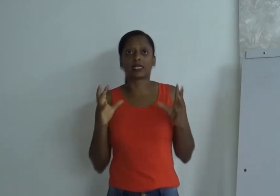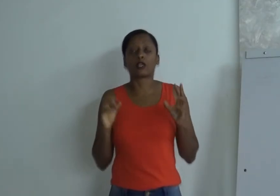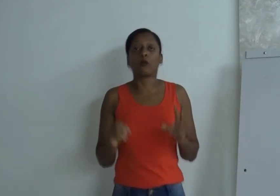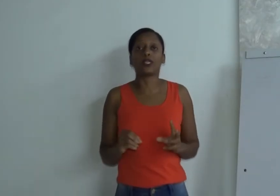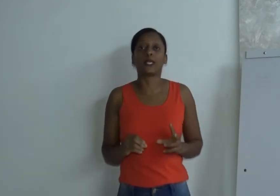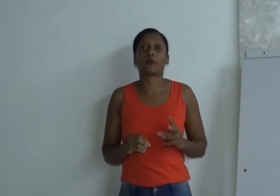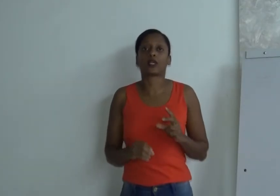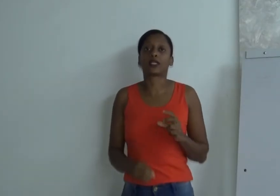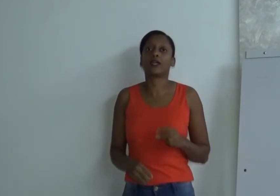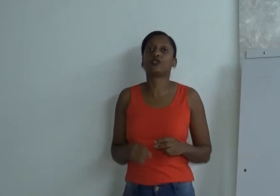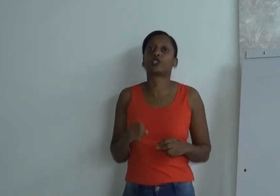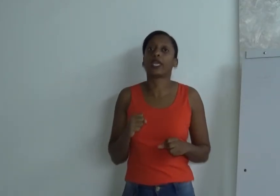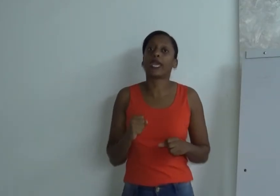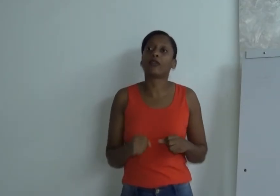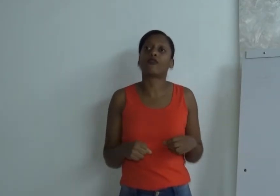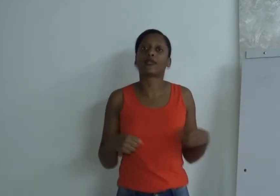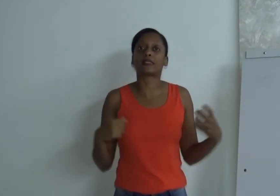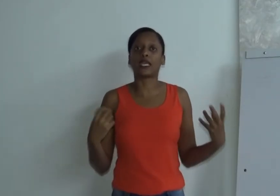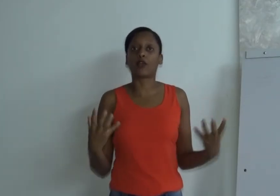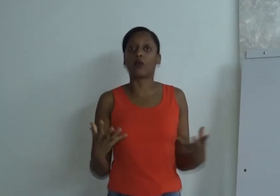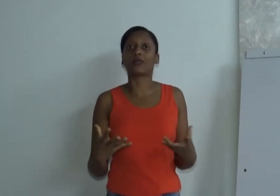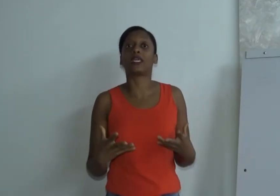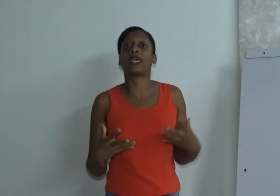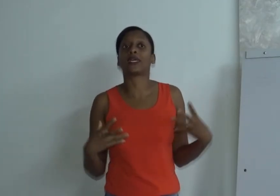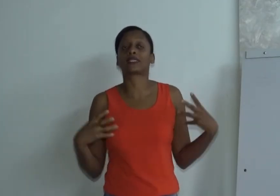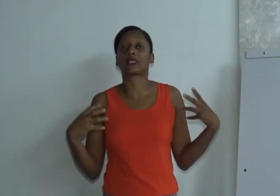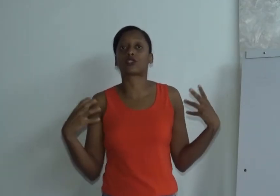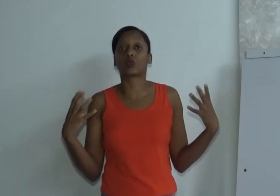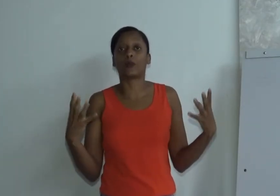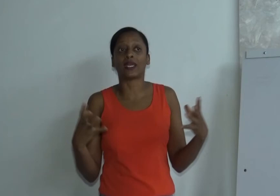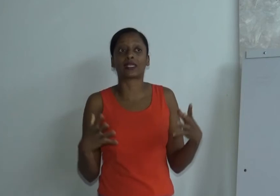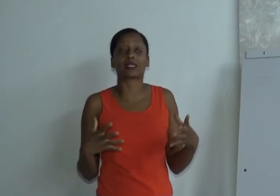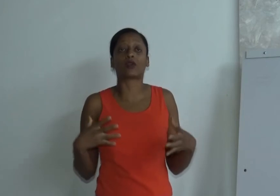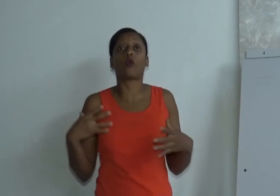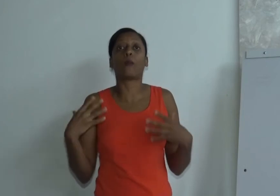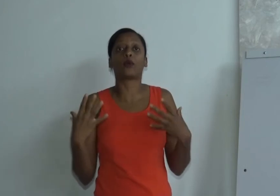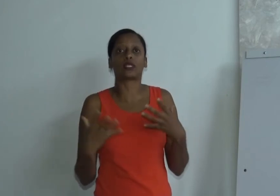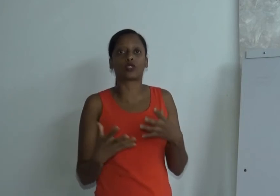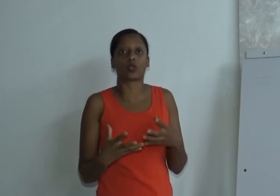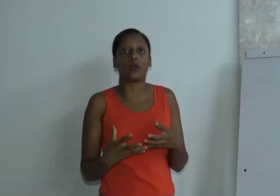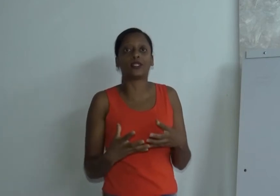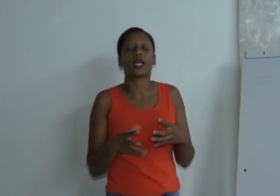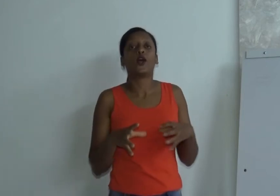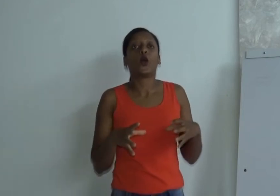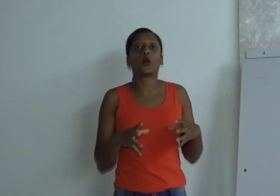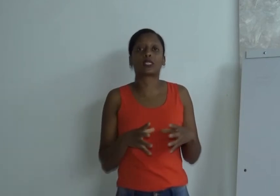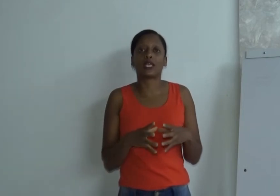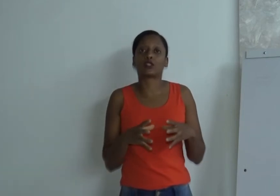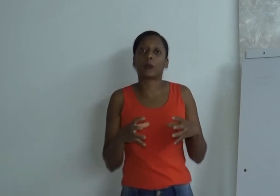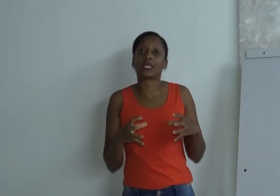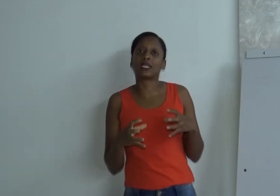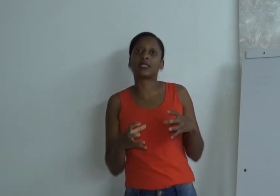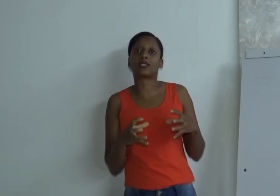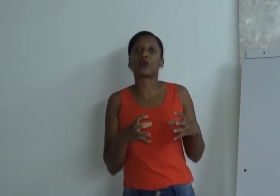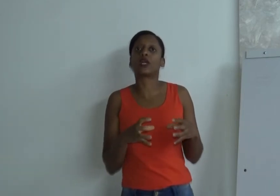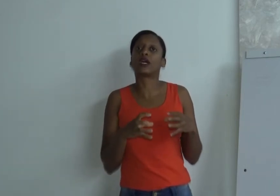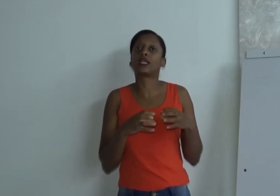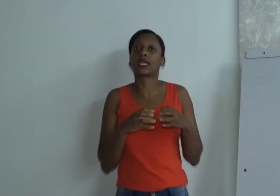são muito importantes em fazer com que essas composições, ou seja, a matriz inorgânica